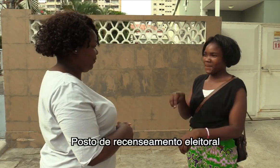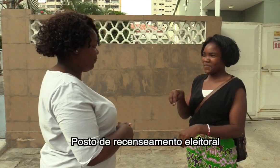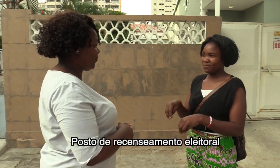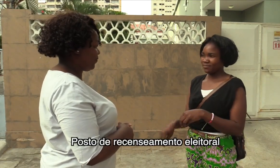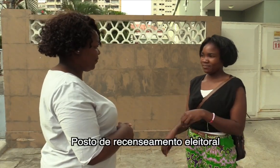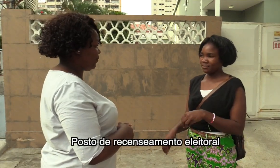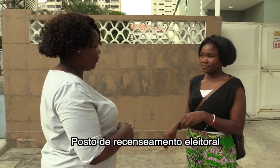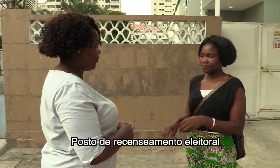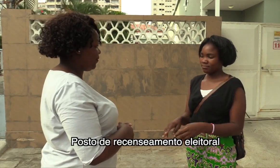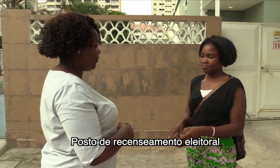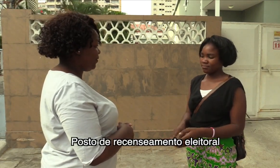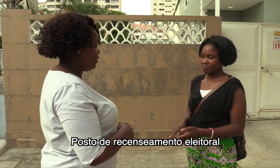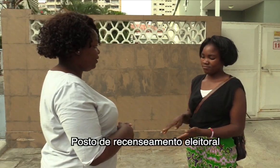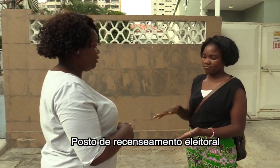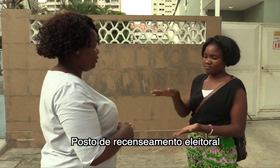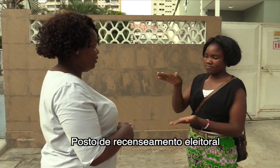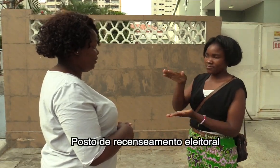Posto de recenseamento eleitoral.